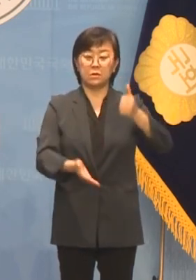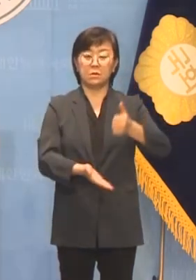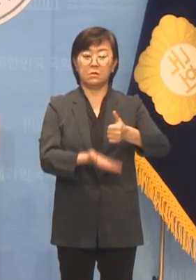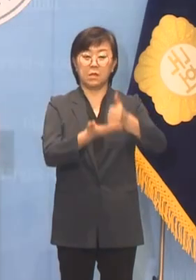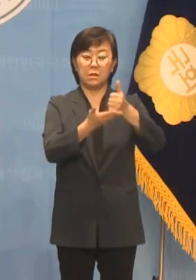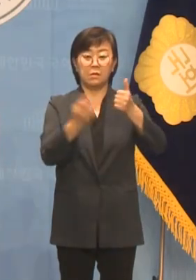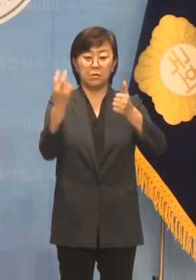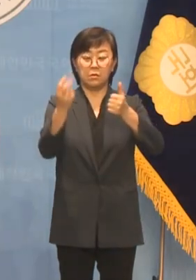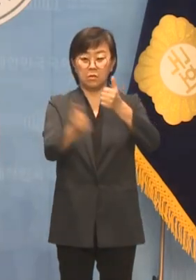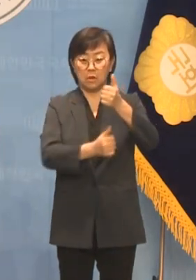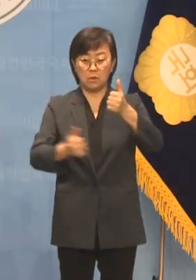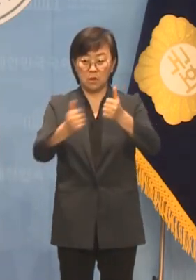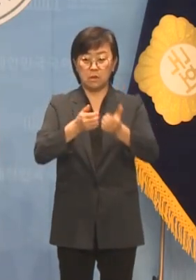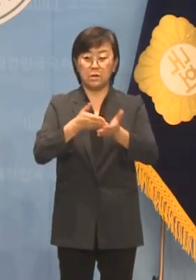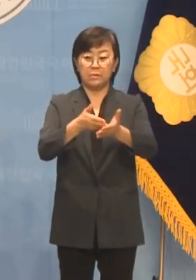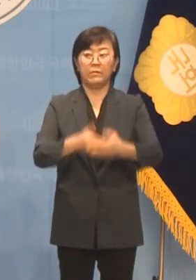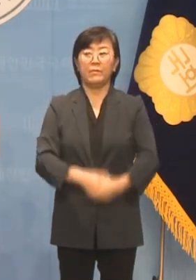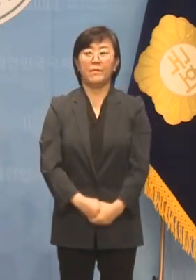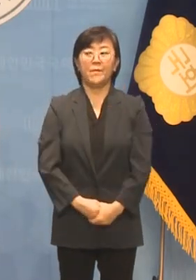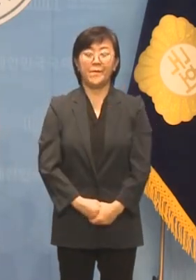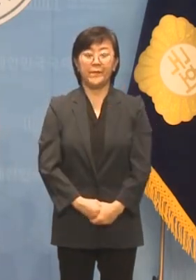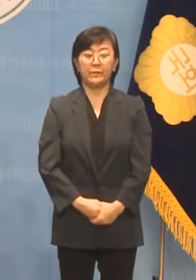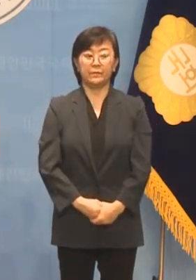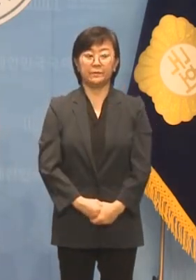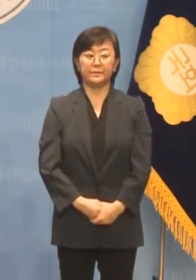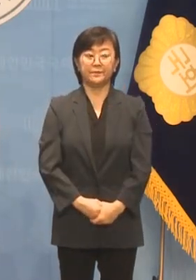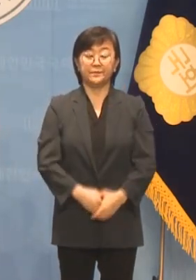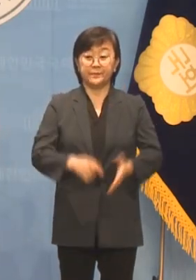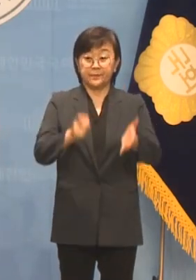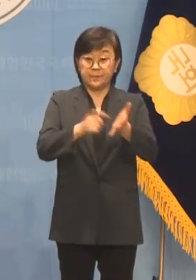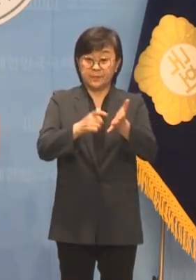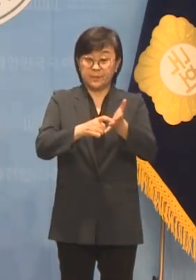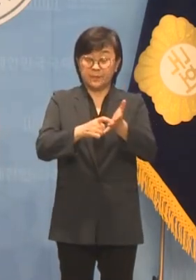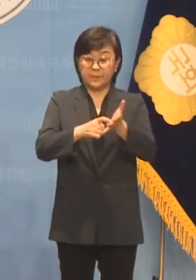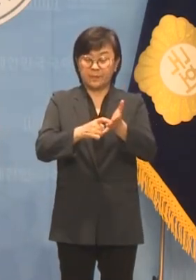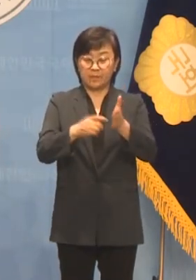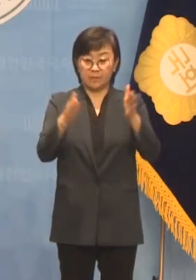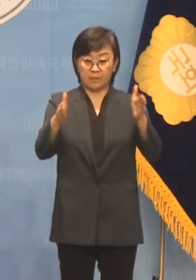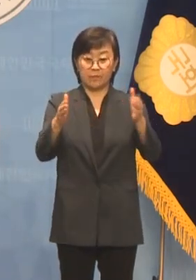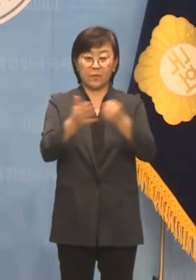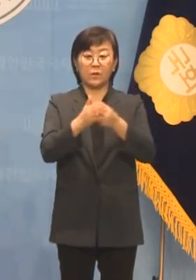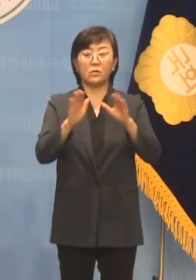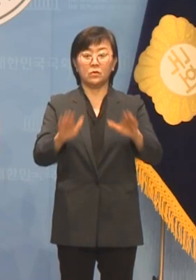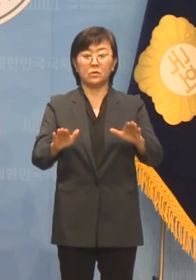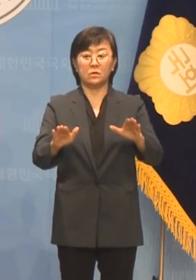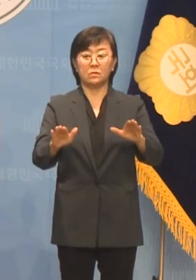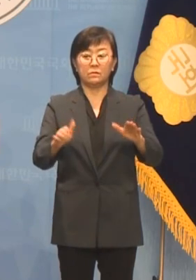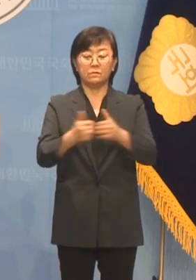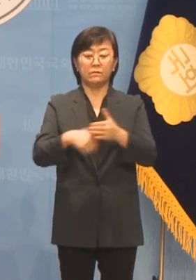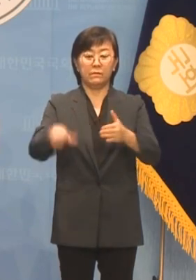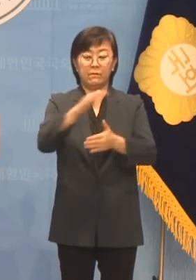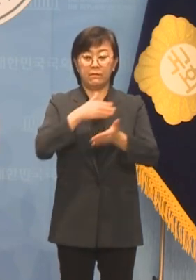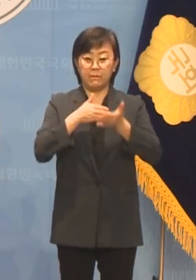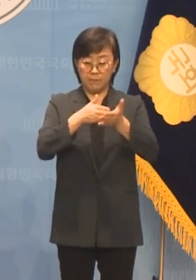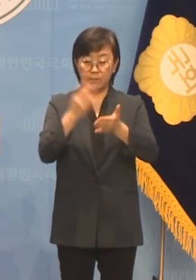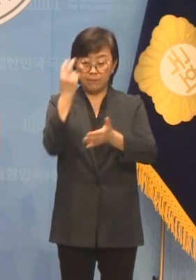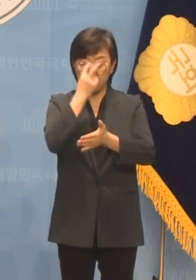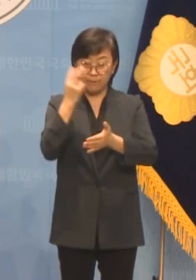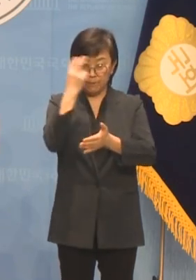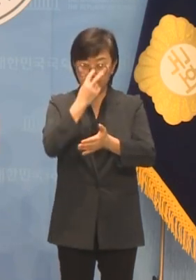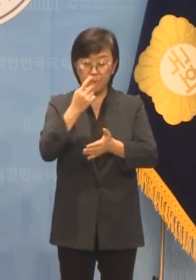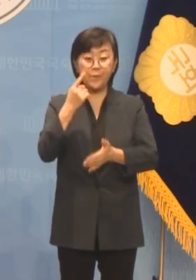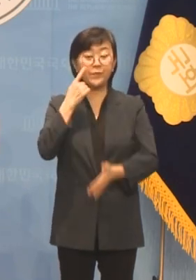통합공천관리위원회 구성을 제안합니다. 촉박한 일정을 고려하여 오늘 중 우리의 제안을